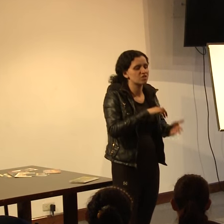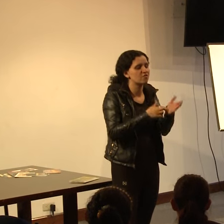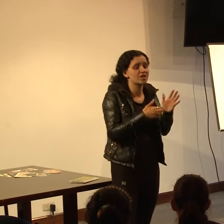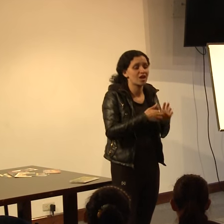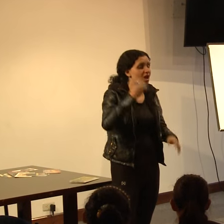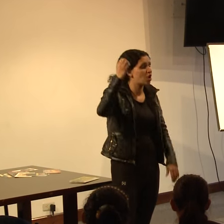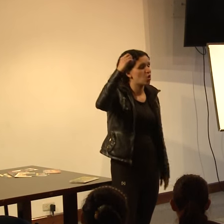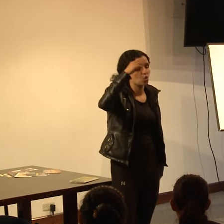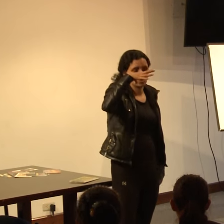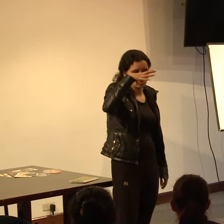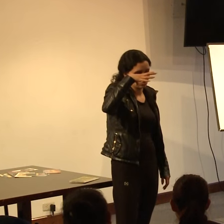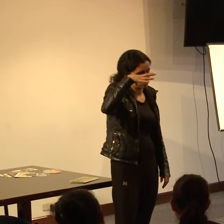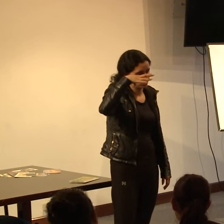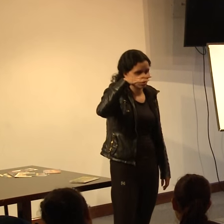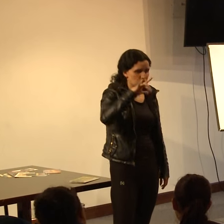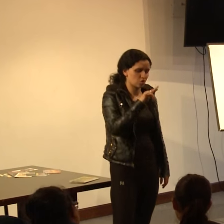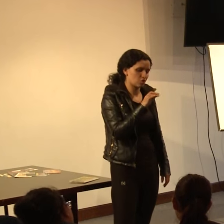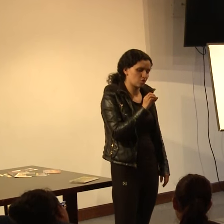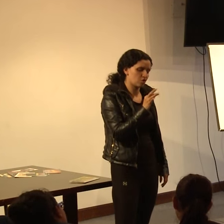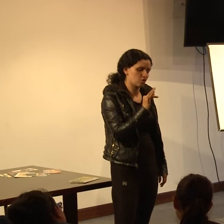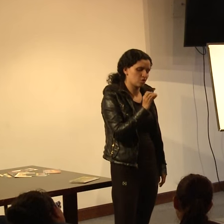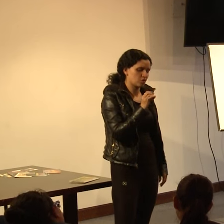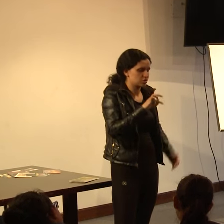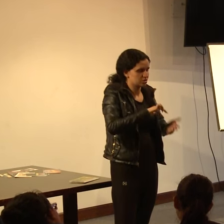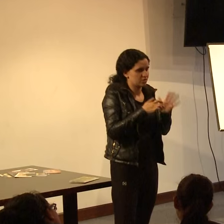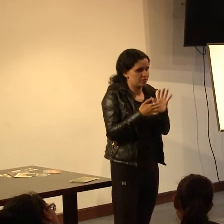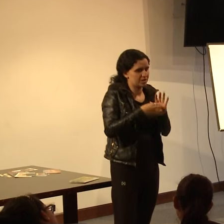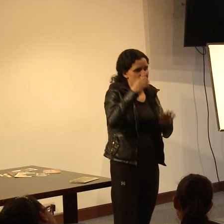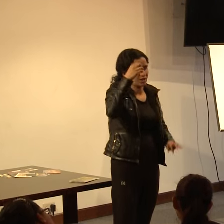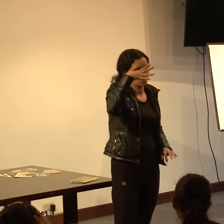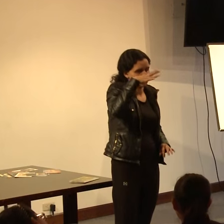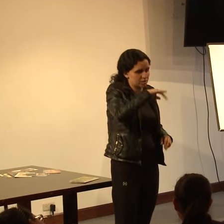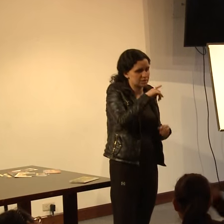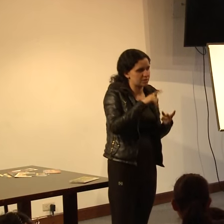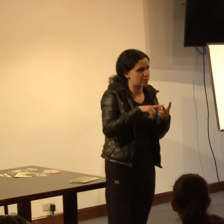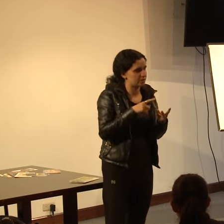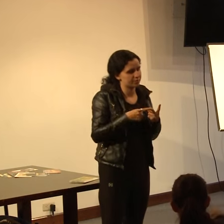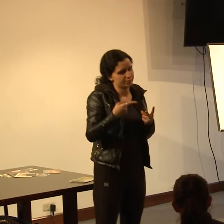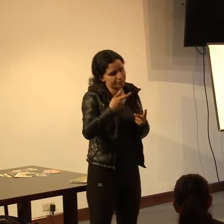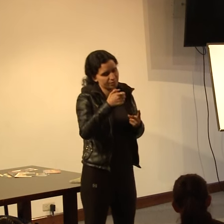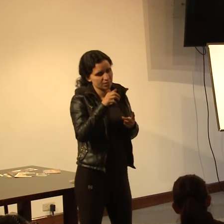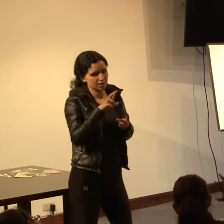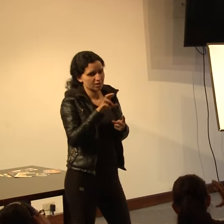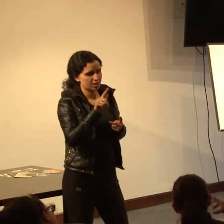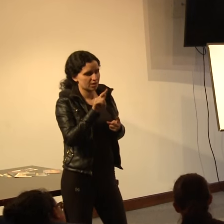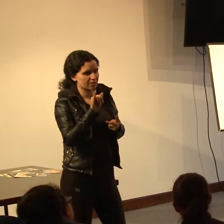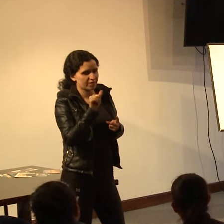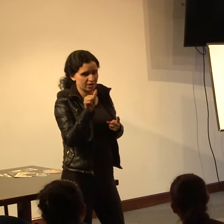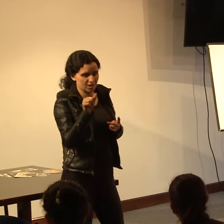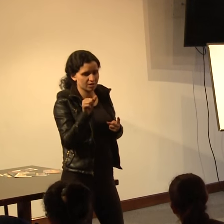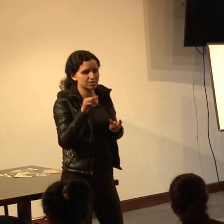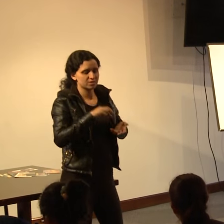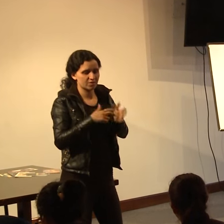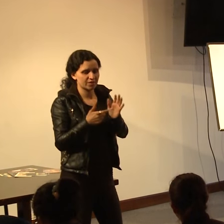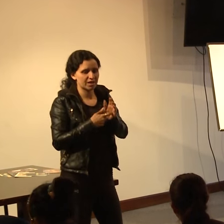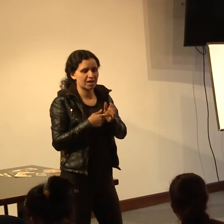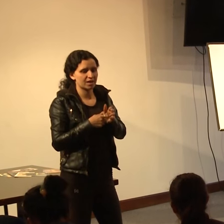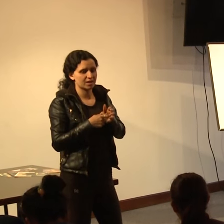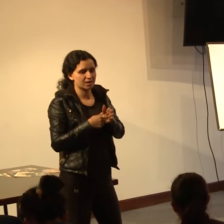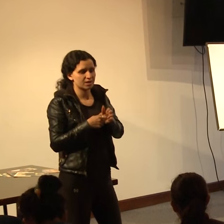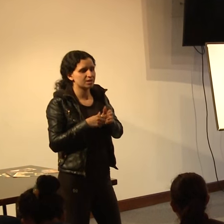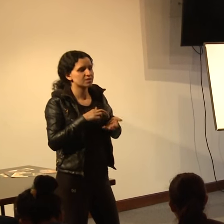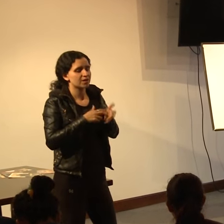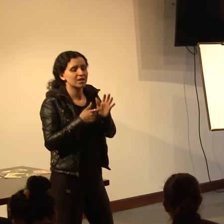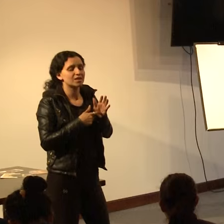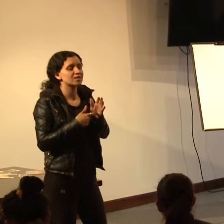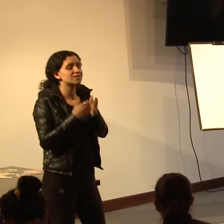quiere decir grafía? ¿Qué quiere decir grafía? ¿Cómo? Escritura o dibujar. Literal quiere decir dibujar con